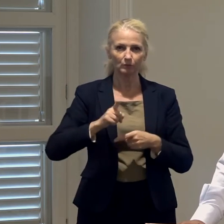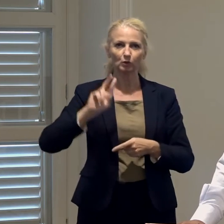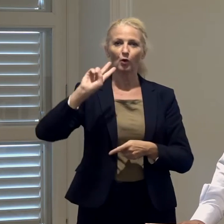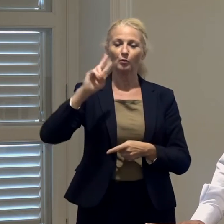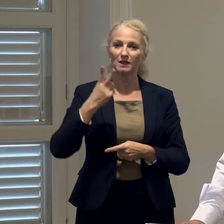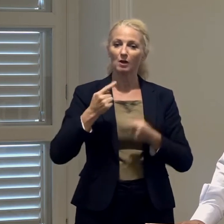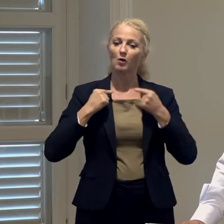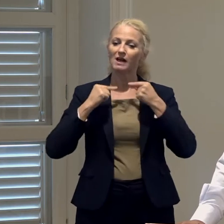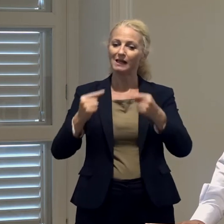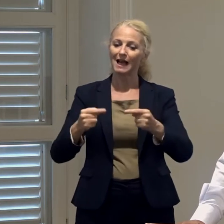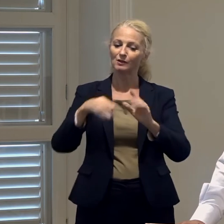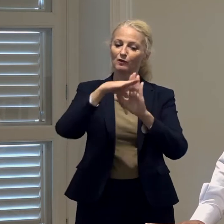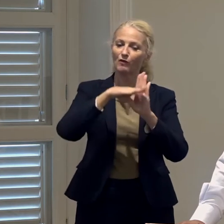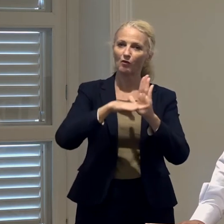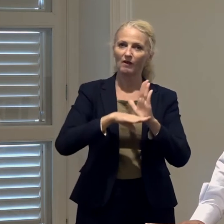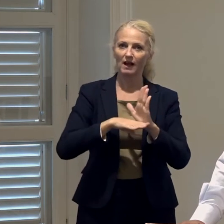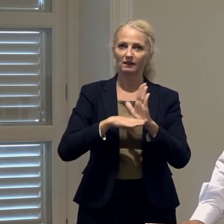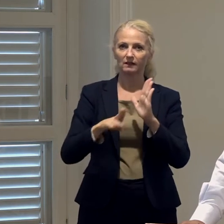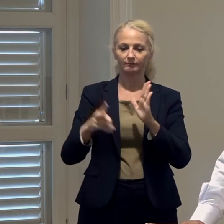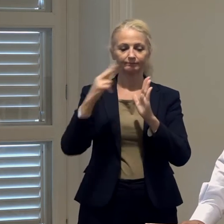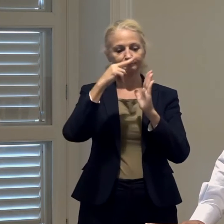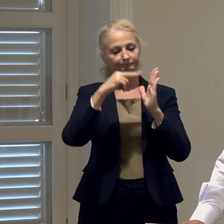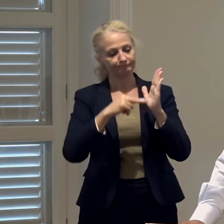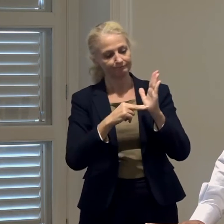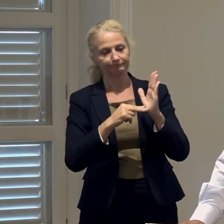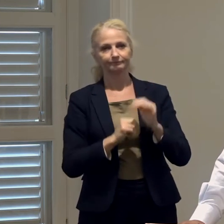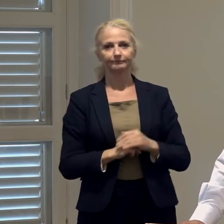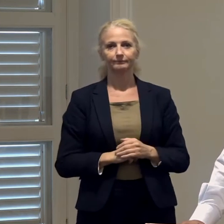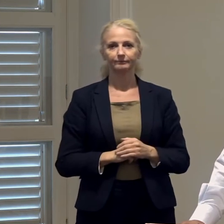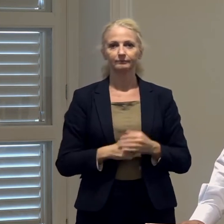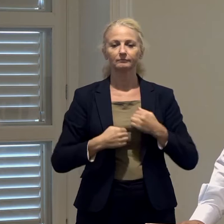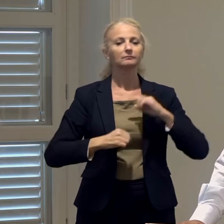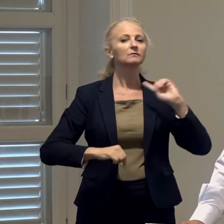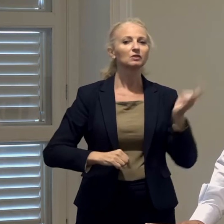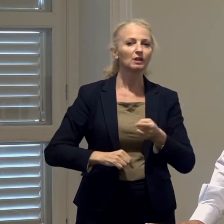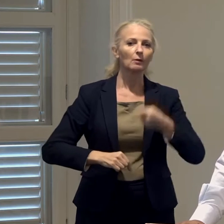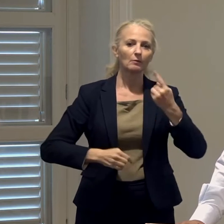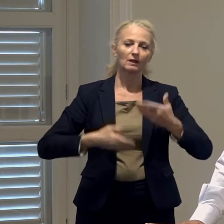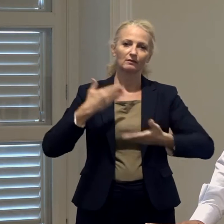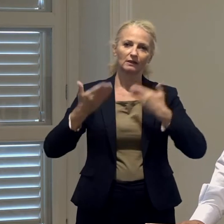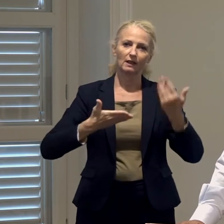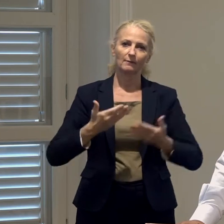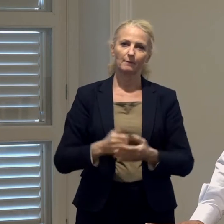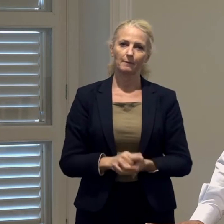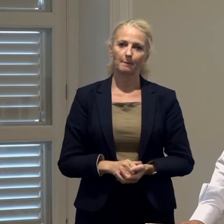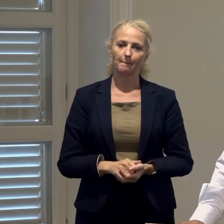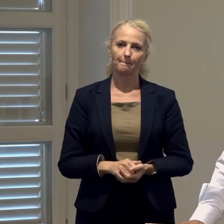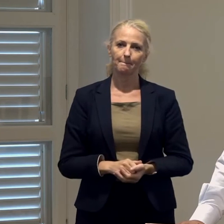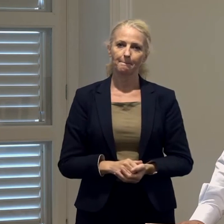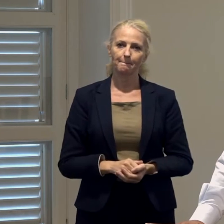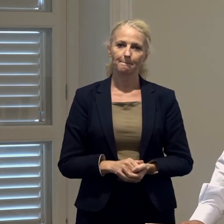naar Bonaire te komen. U hoort daar snel nog meer hierover.